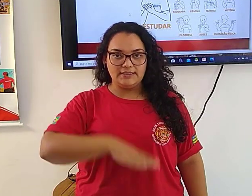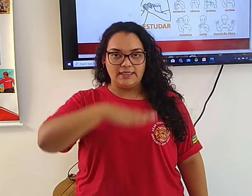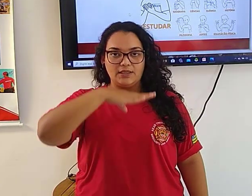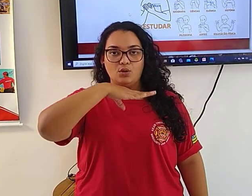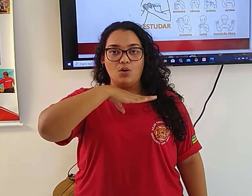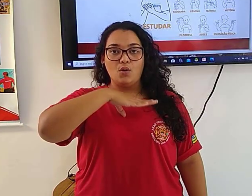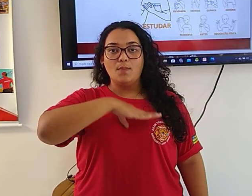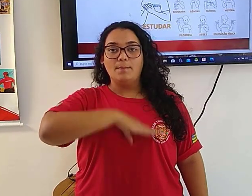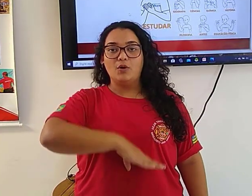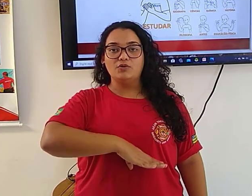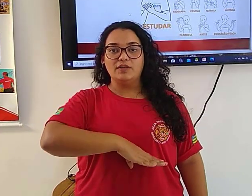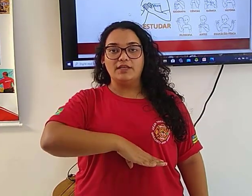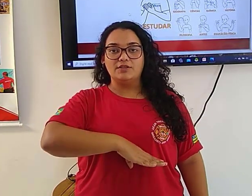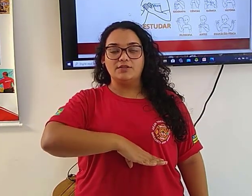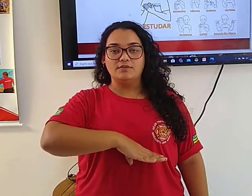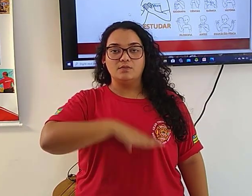descer. Português.